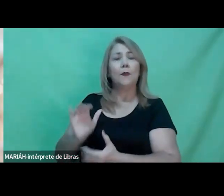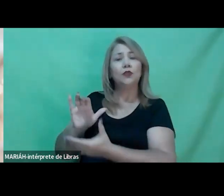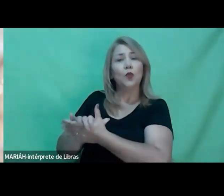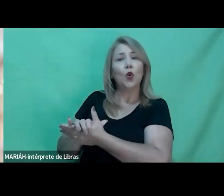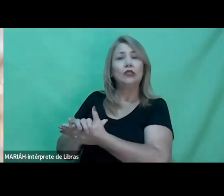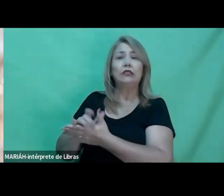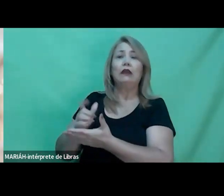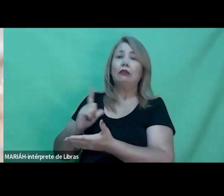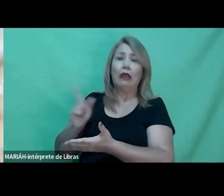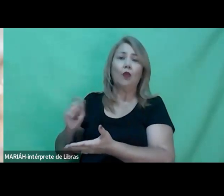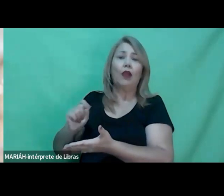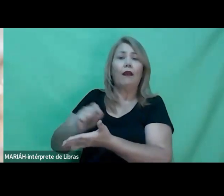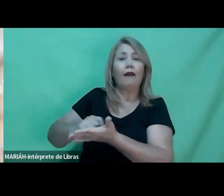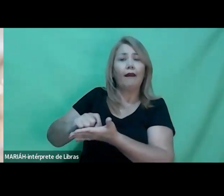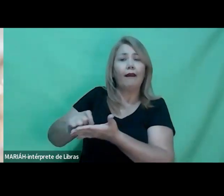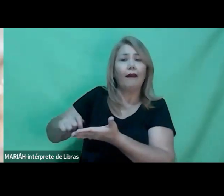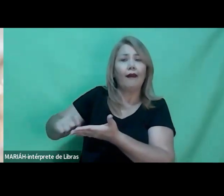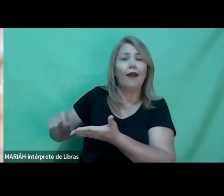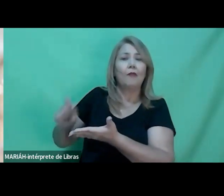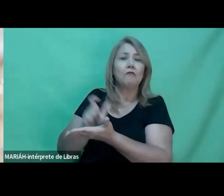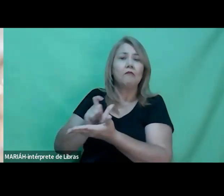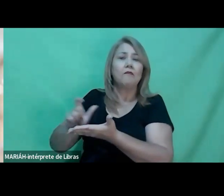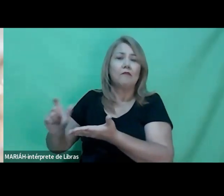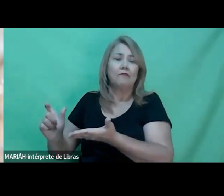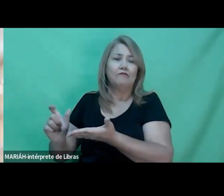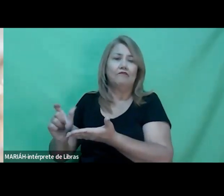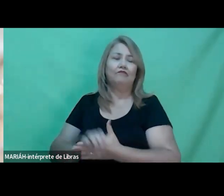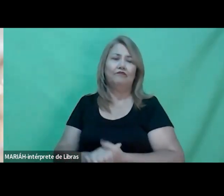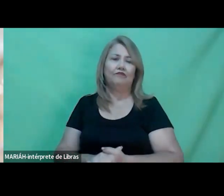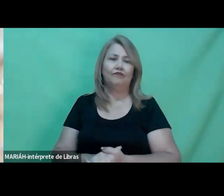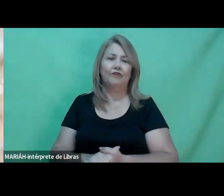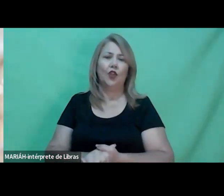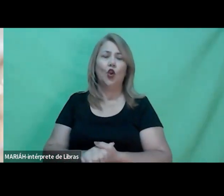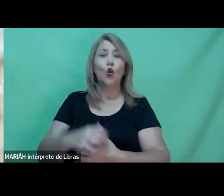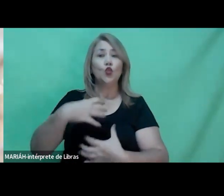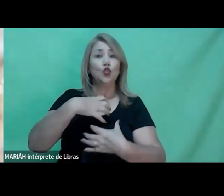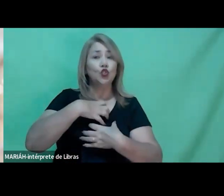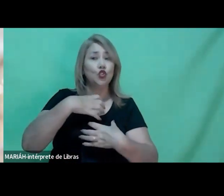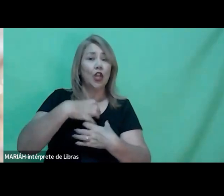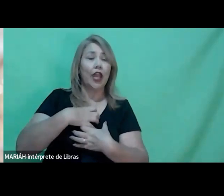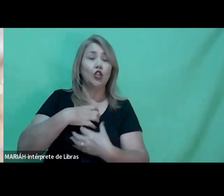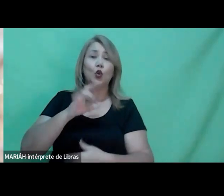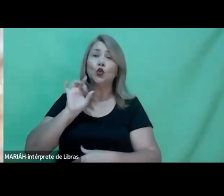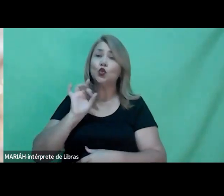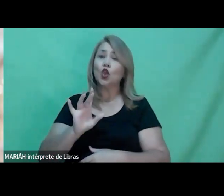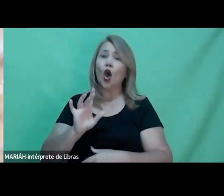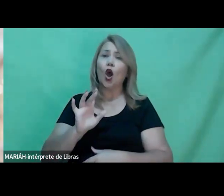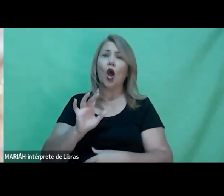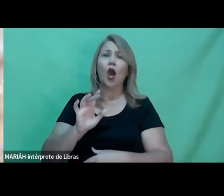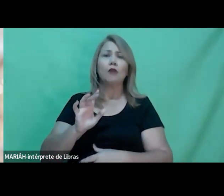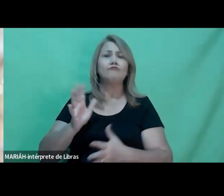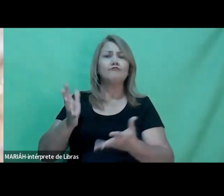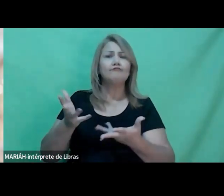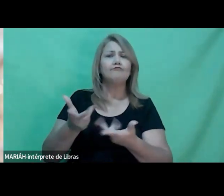la mano el reto de describir No solo está en la habilidad para encontrar las